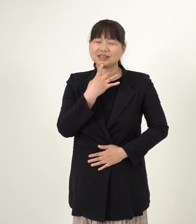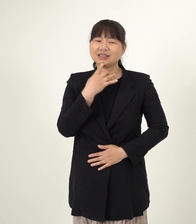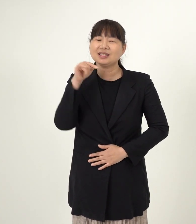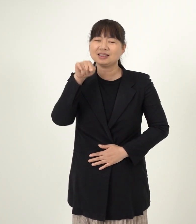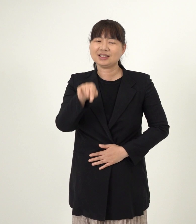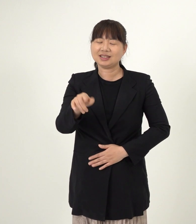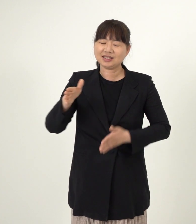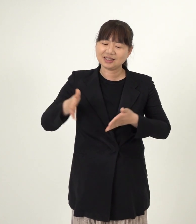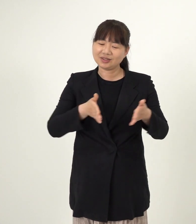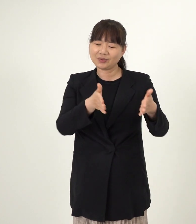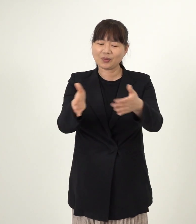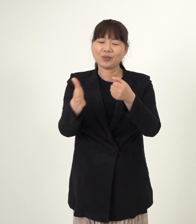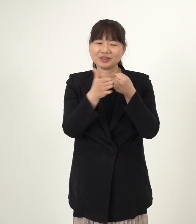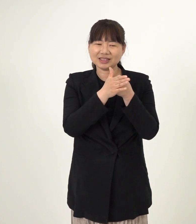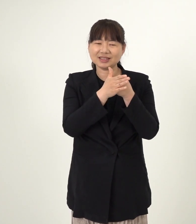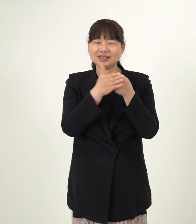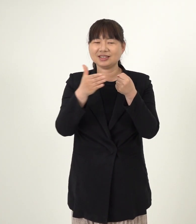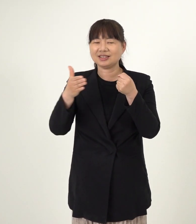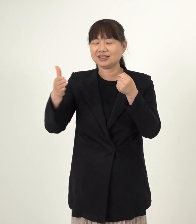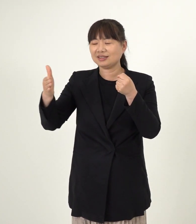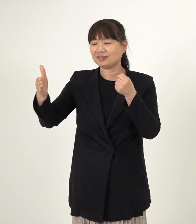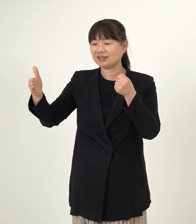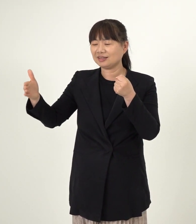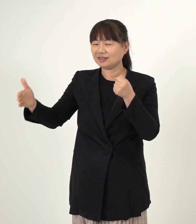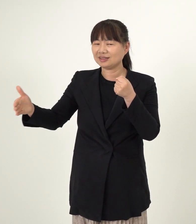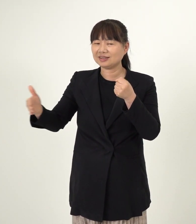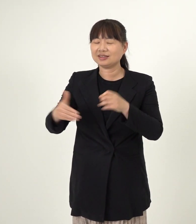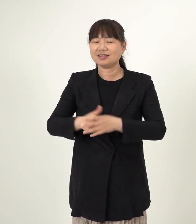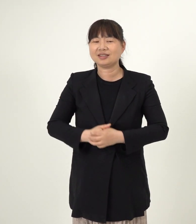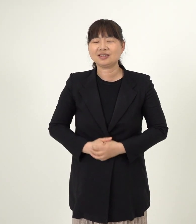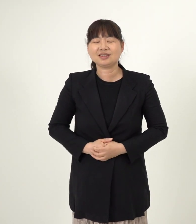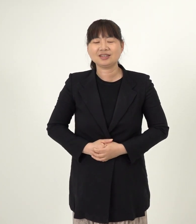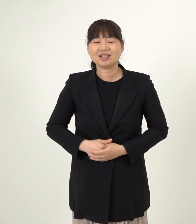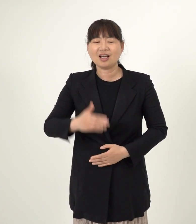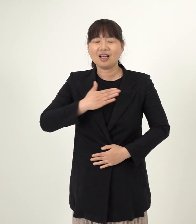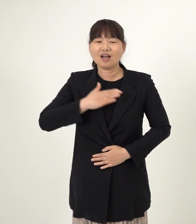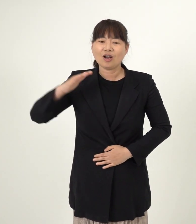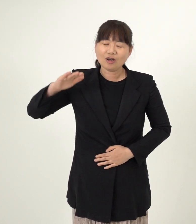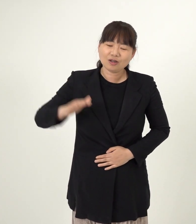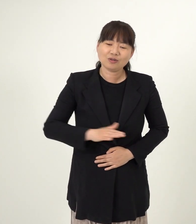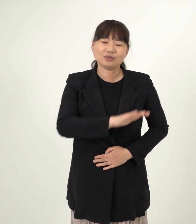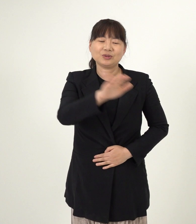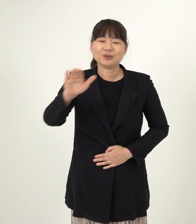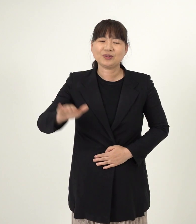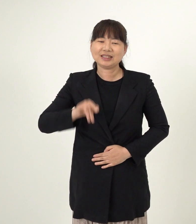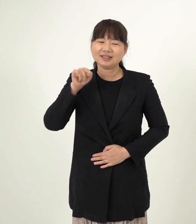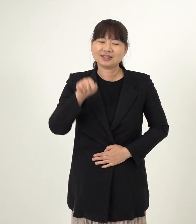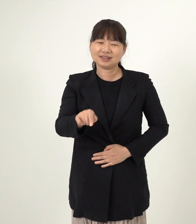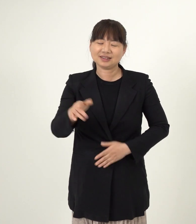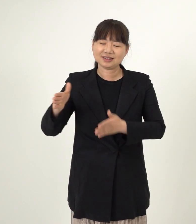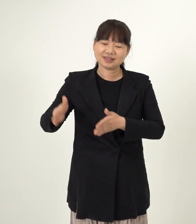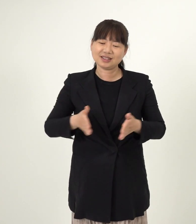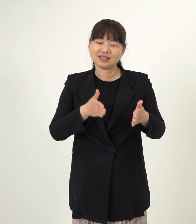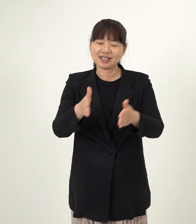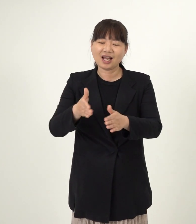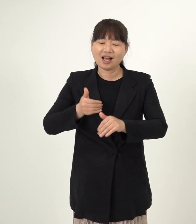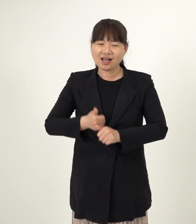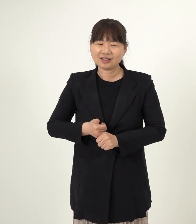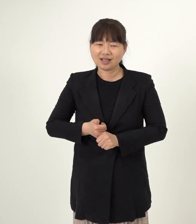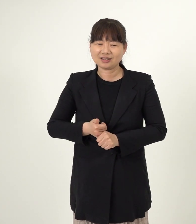주님만 이기노니 우린 그 길 따라갑니다. 우린 그 길